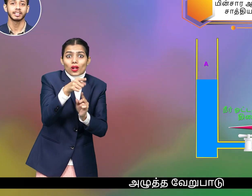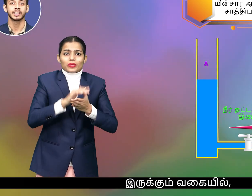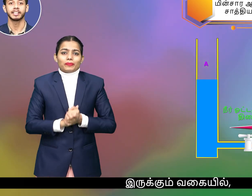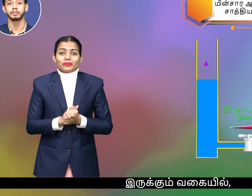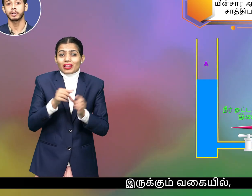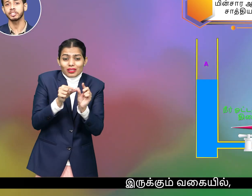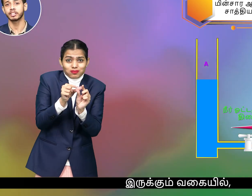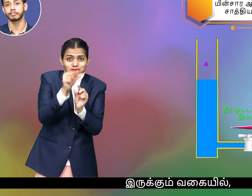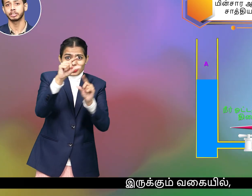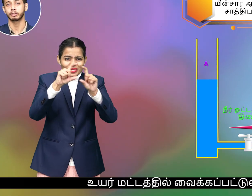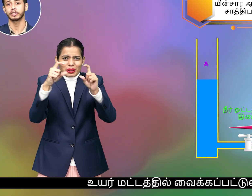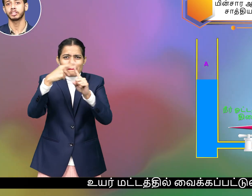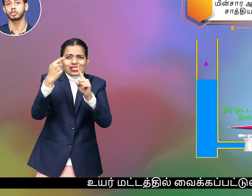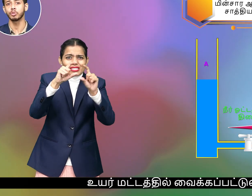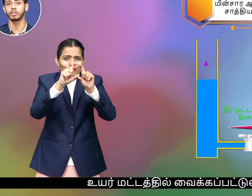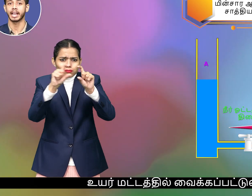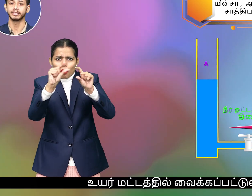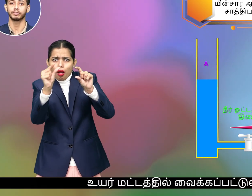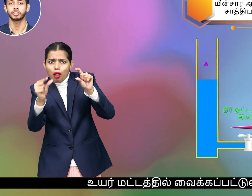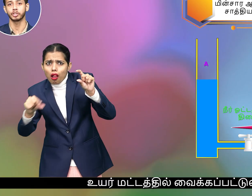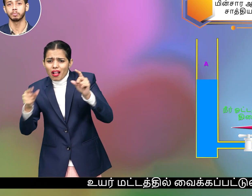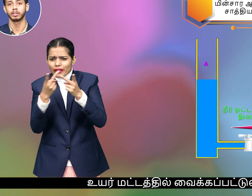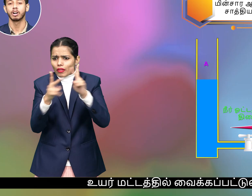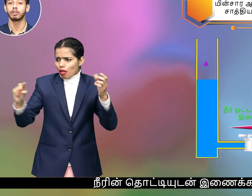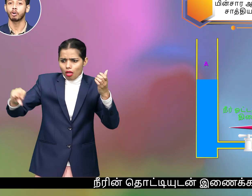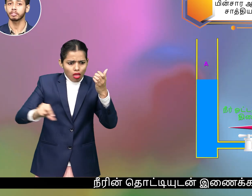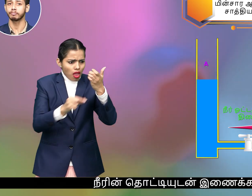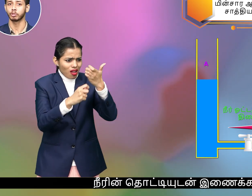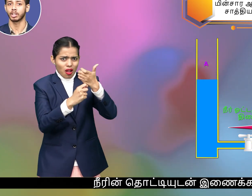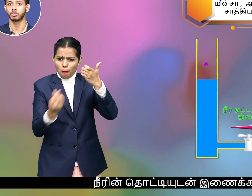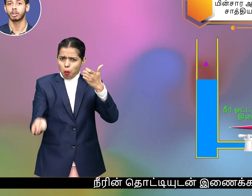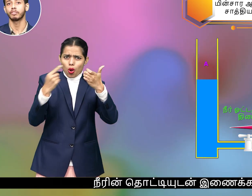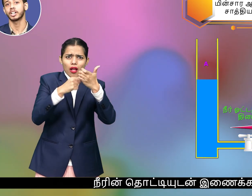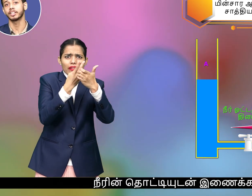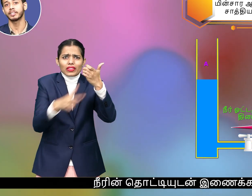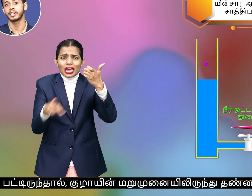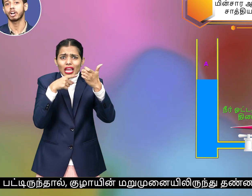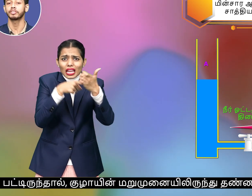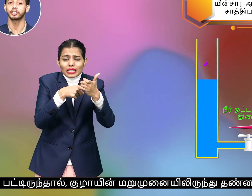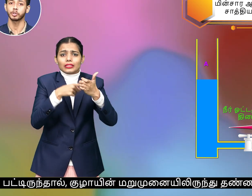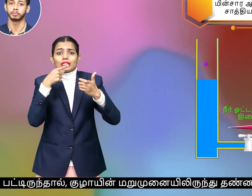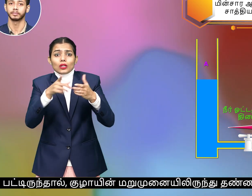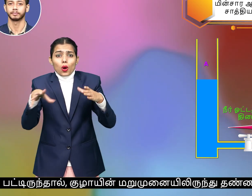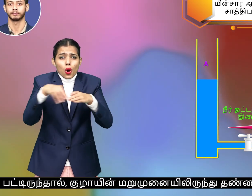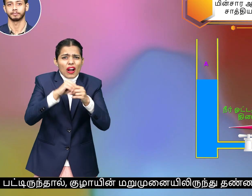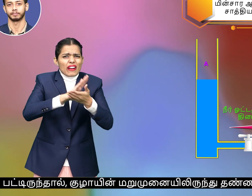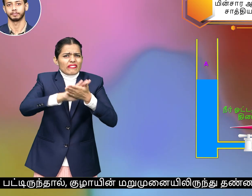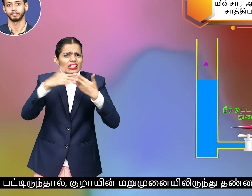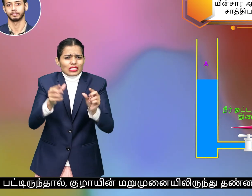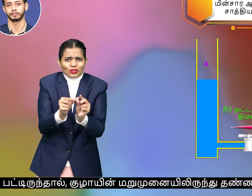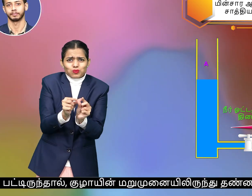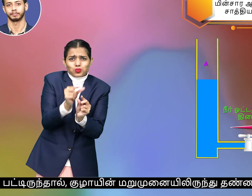அழுத்த வேறுபாடு இருக்கும் வகையில் உயர்மட்டத்தில் வைக்கப்பட்டுள்ள நீரின் தொட்டியுடன் இணைக்கப்பட்டிருந்தால்